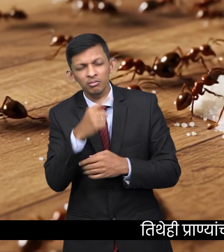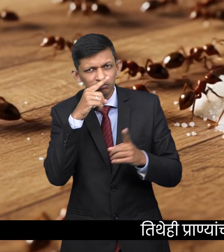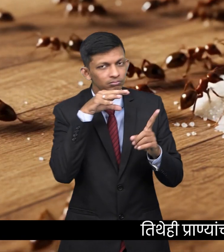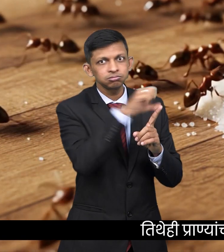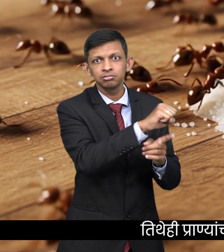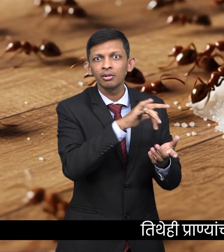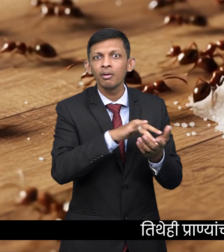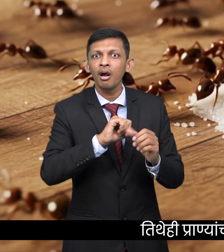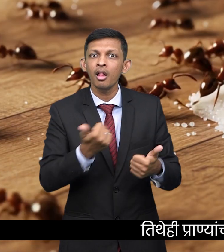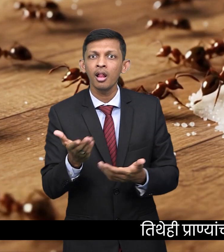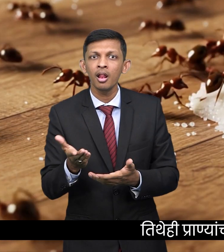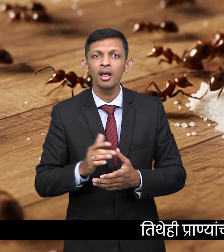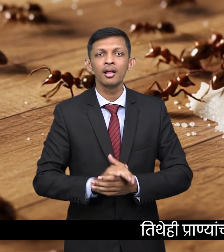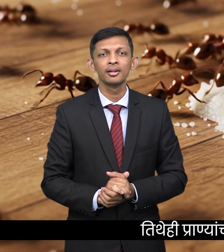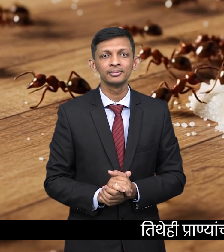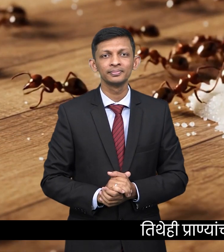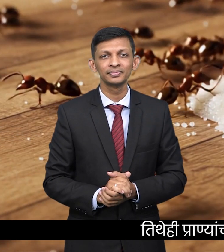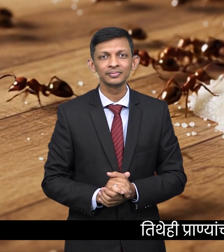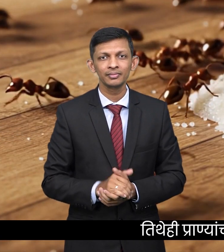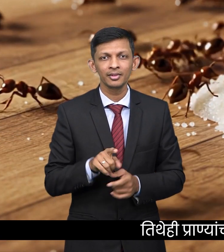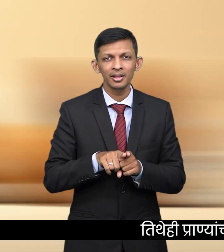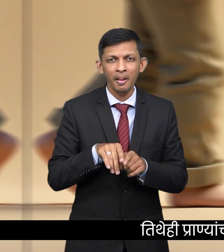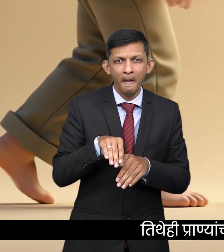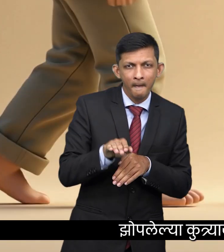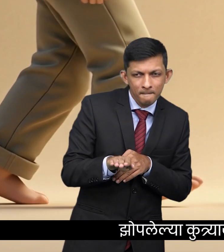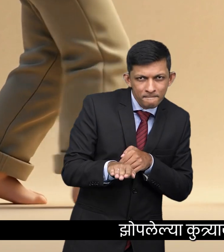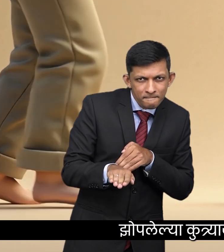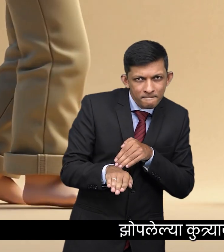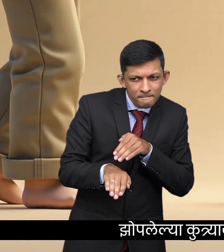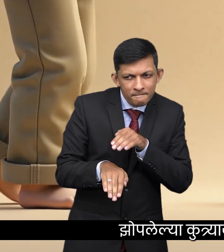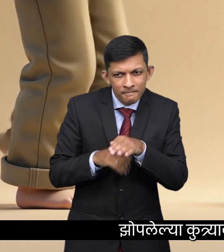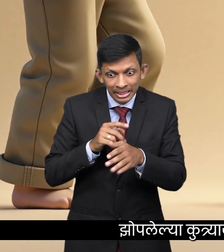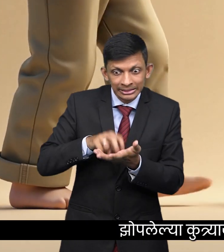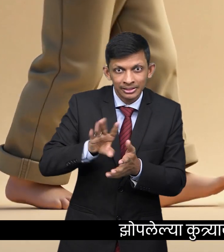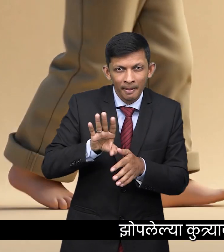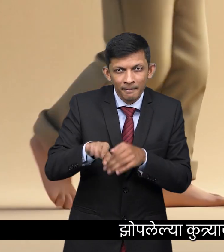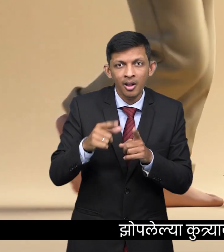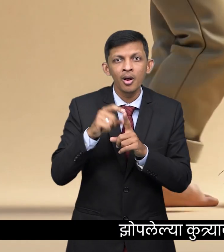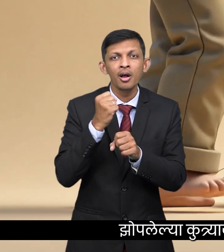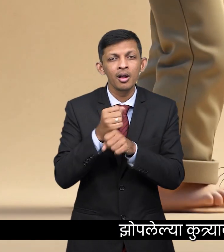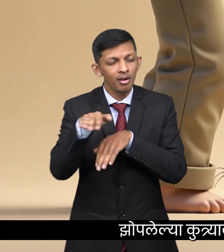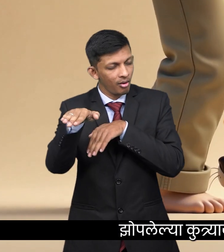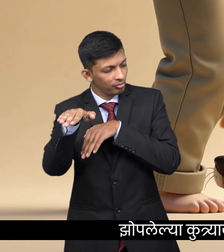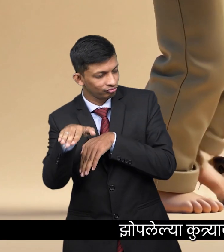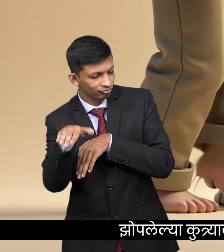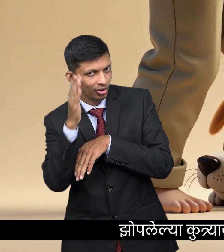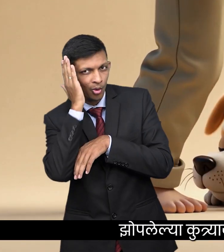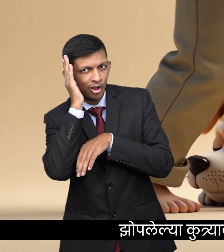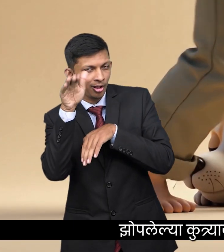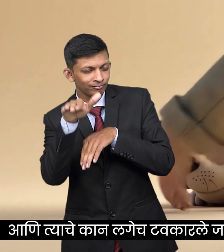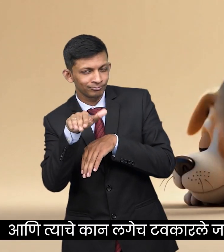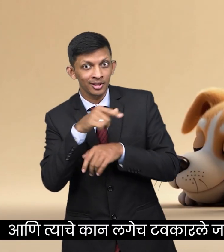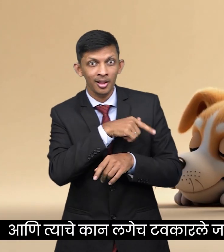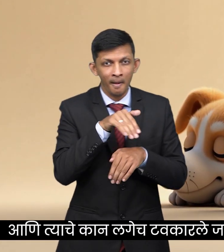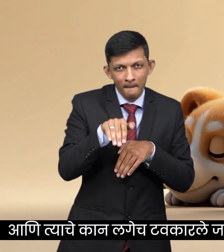वास घेण्याची शक्ती खूप तीव्र असते. झोपलेल्या कुत्र्याजवळून हळूच पाऊल टाकत